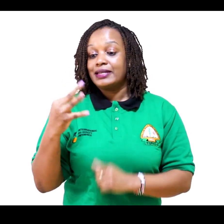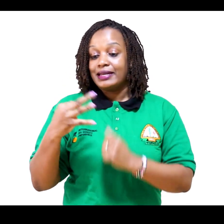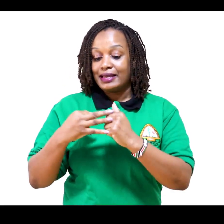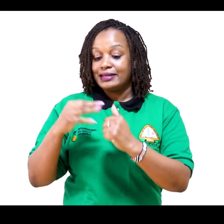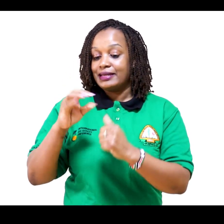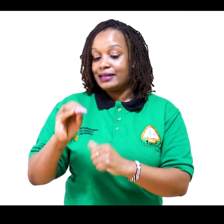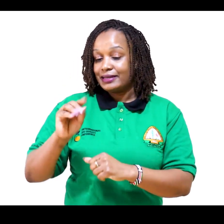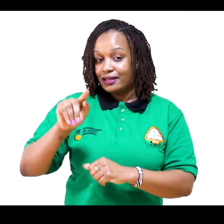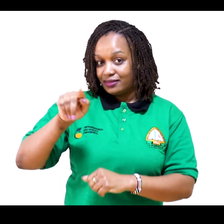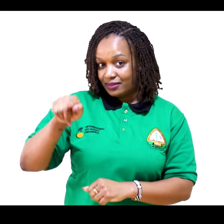34,001 hadi